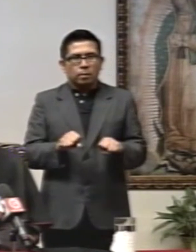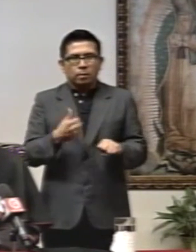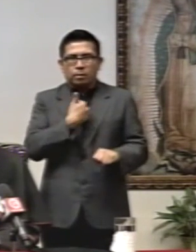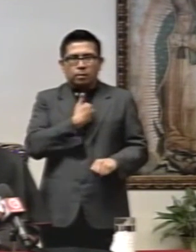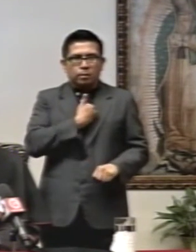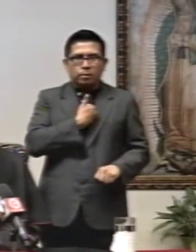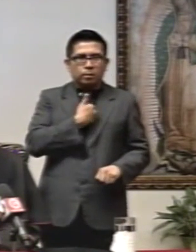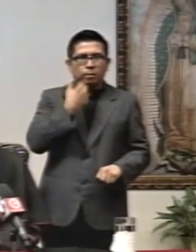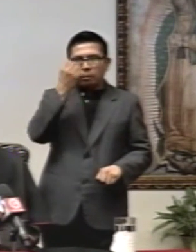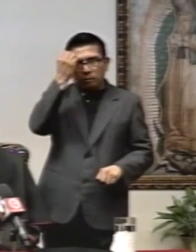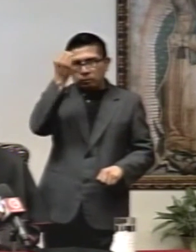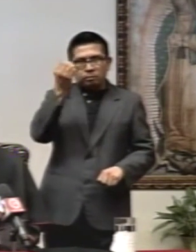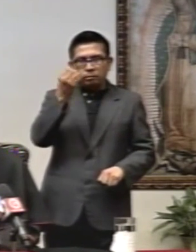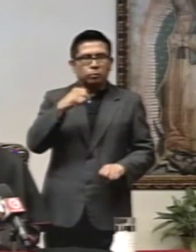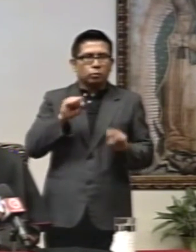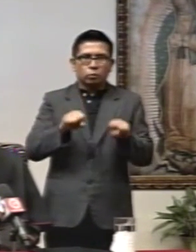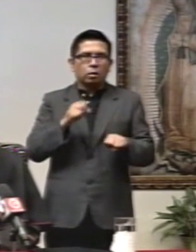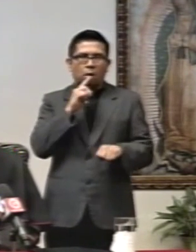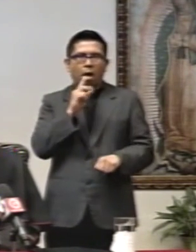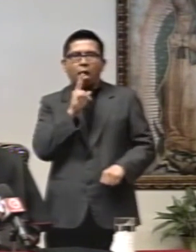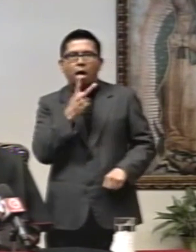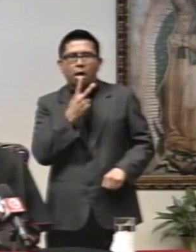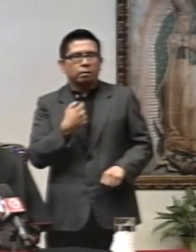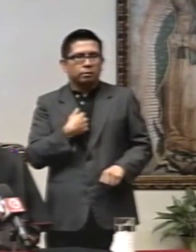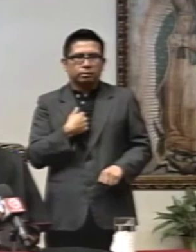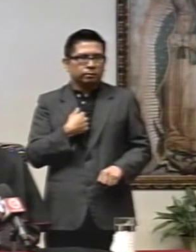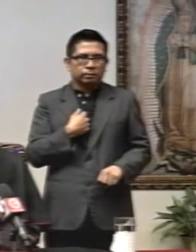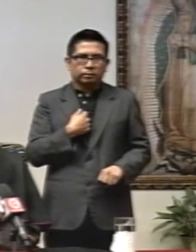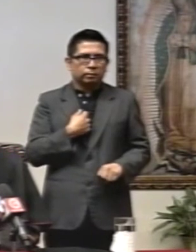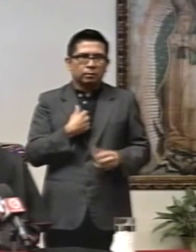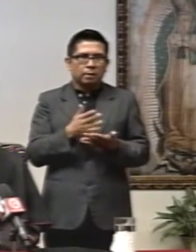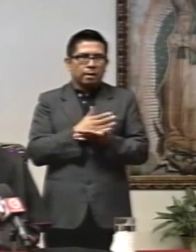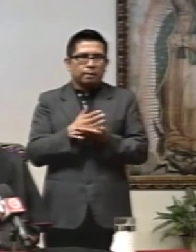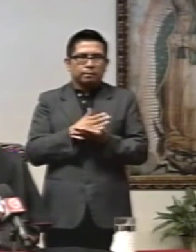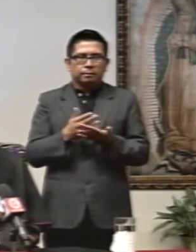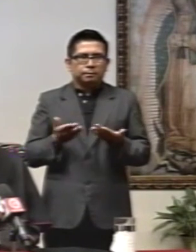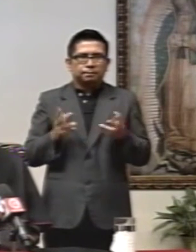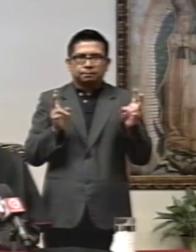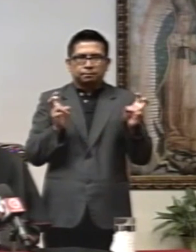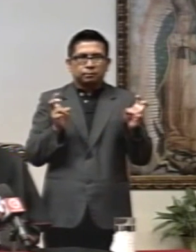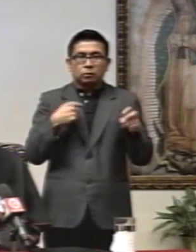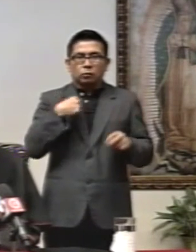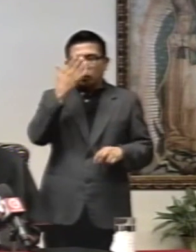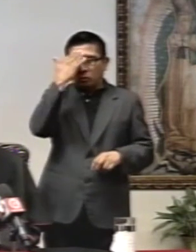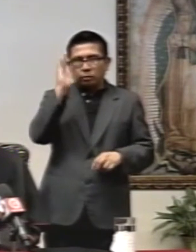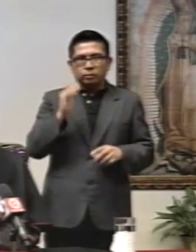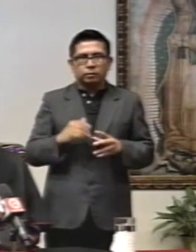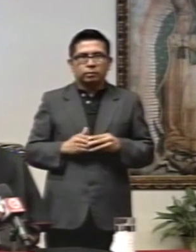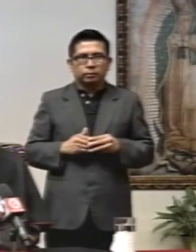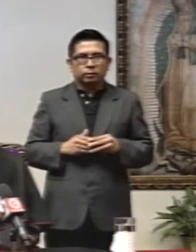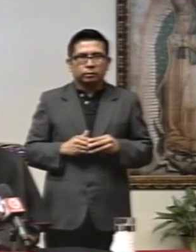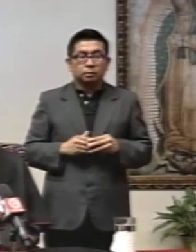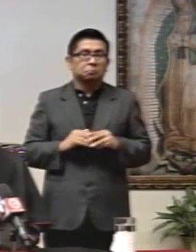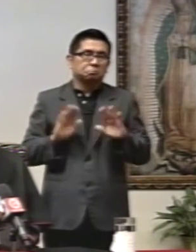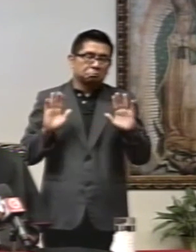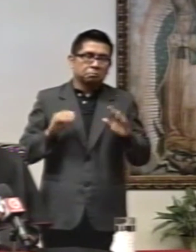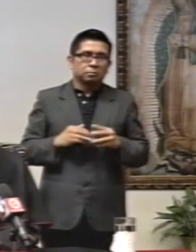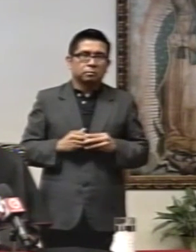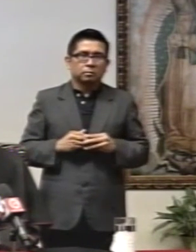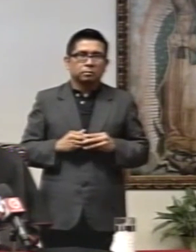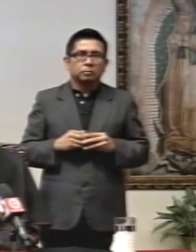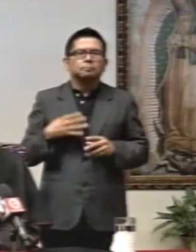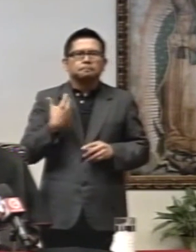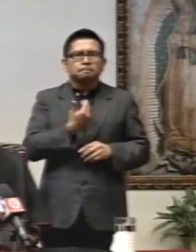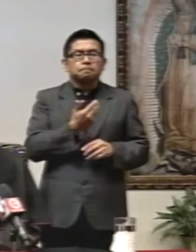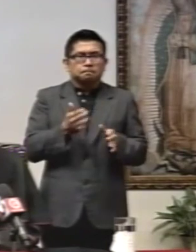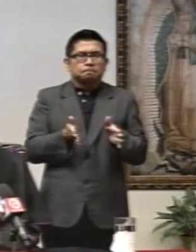no considero responsable emitir ningún juicio sobre algo que yo no conozco. Pero están